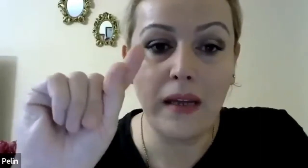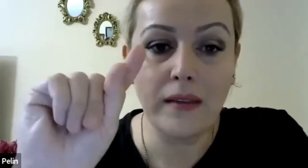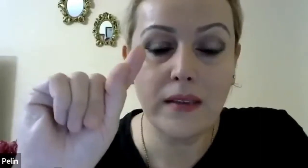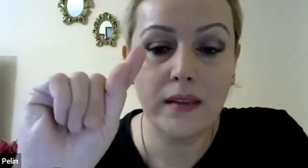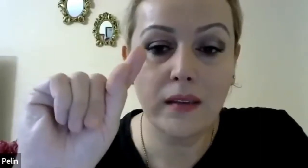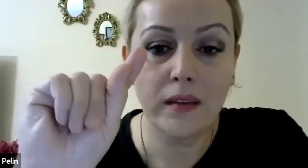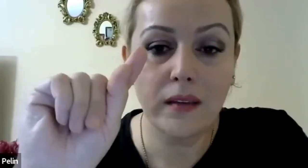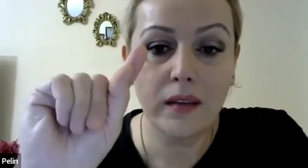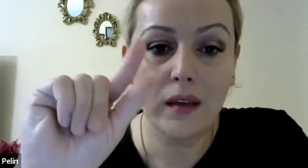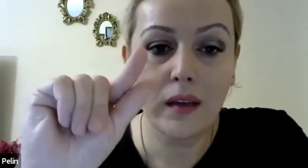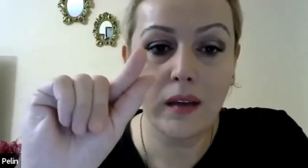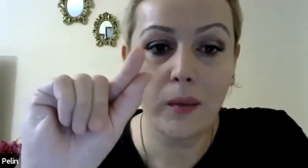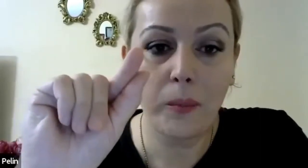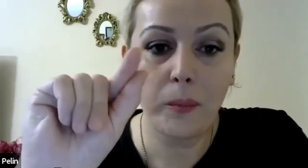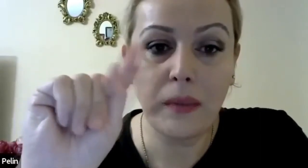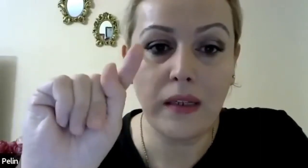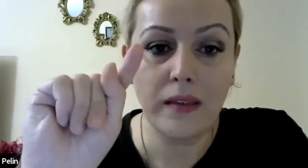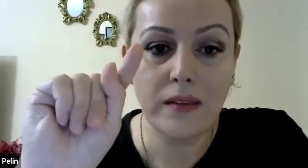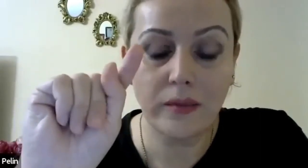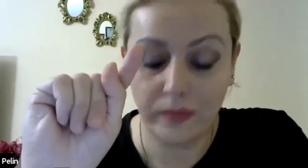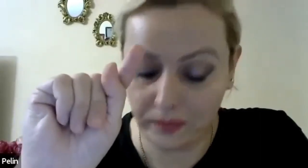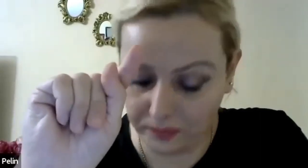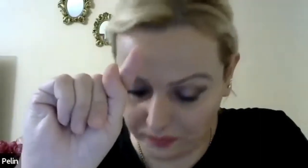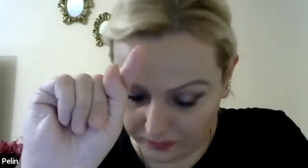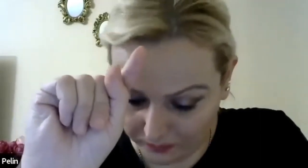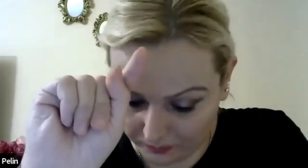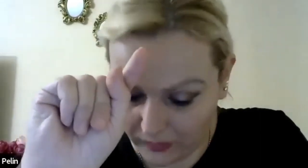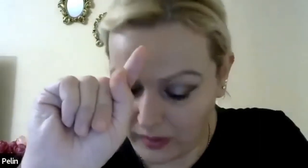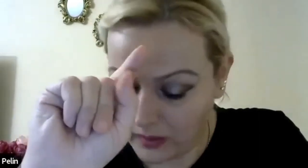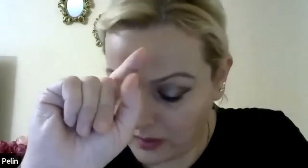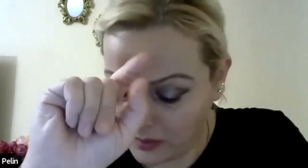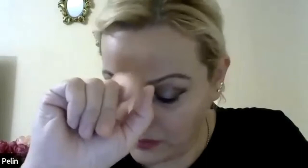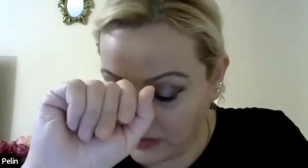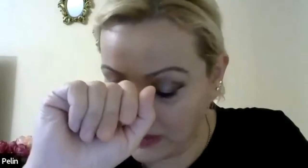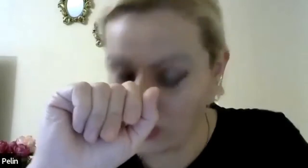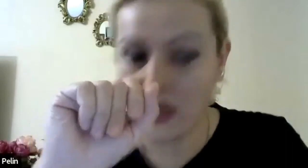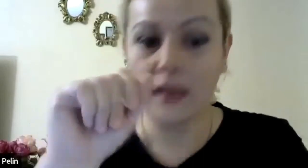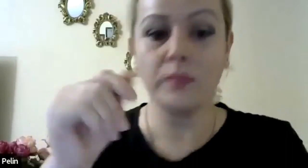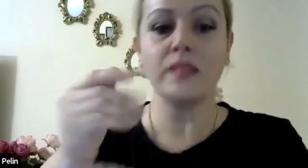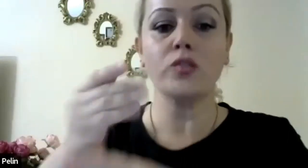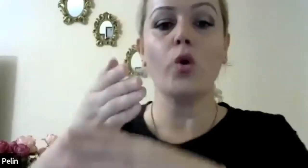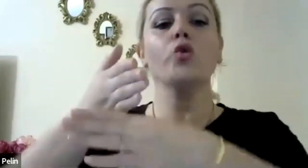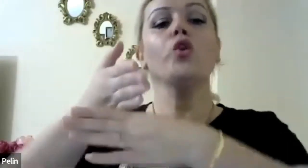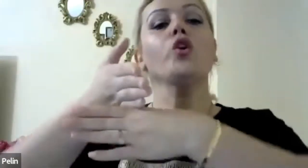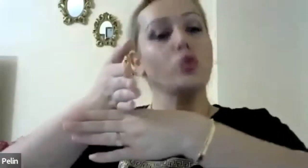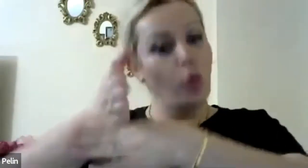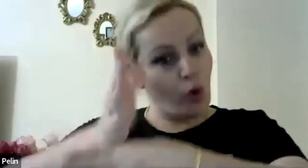Biraz. Biraz. Bir diğer işaretimiz doğru.